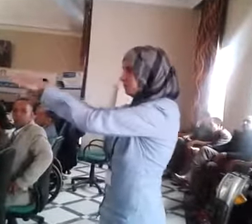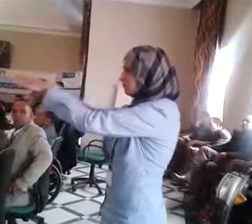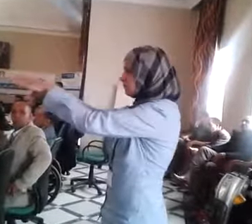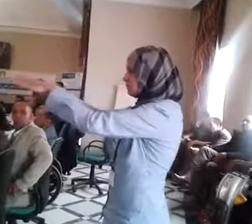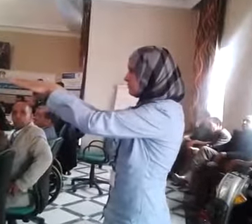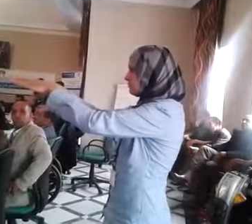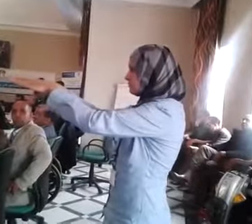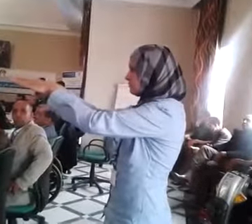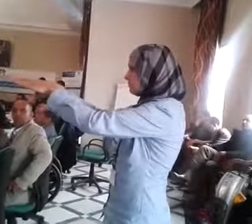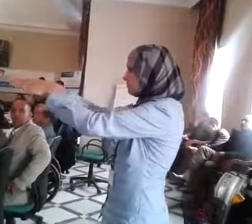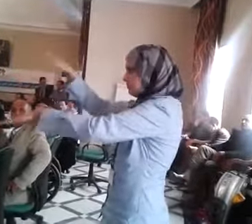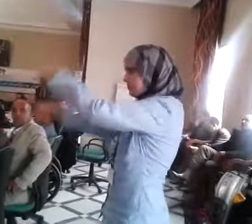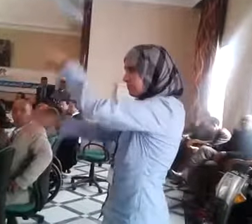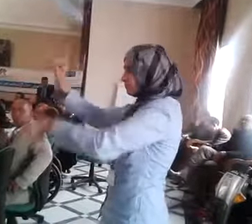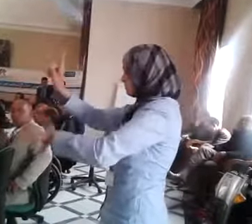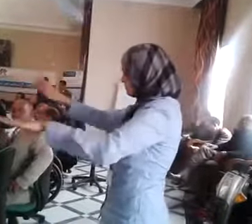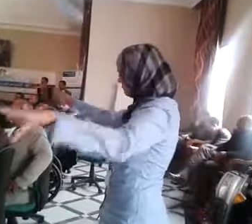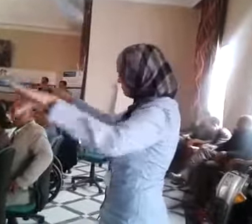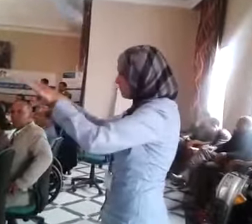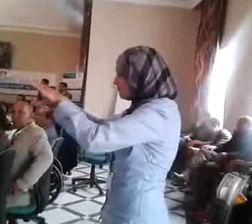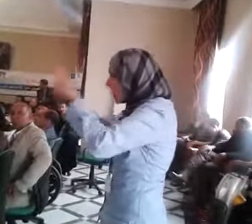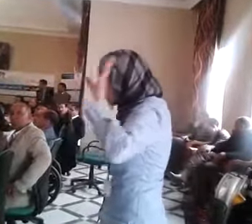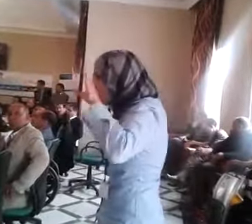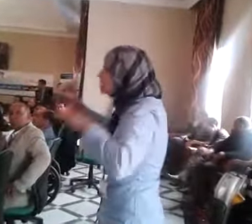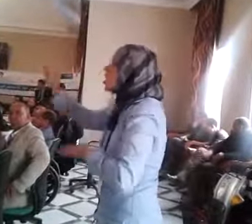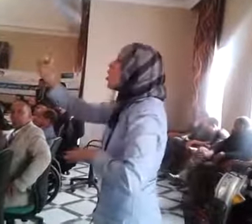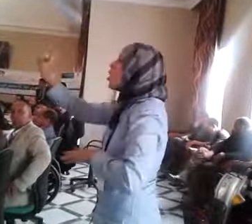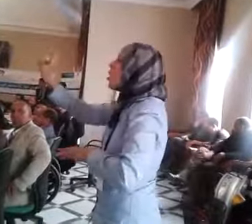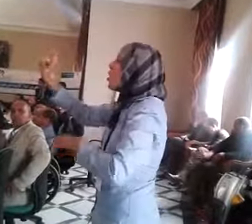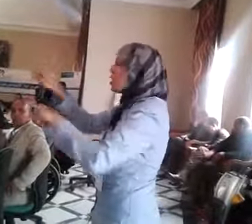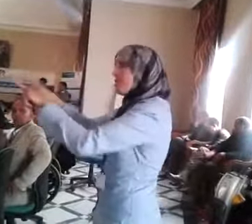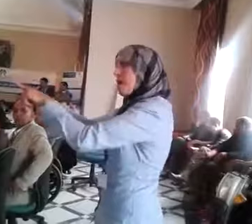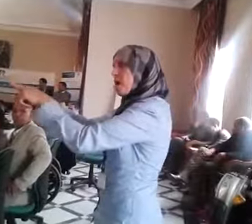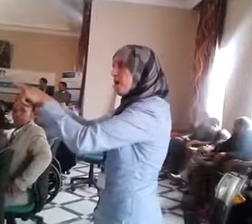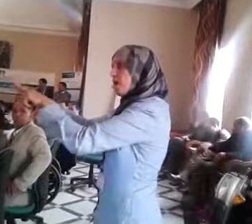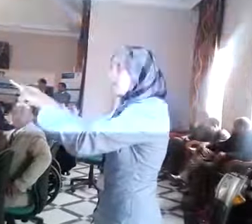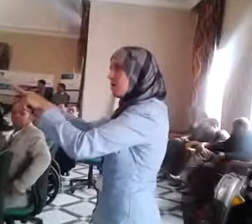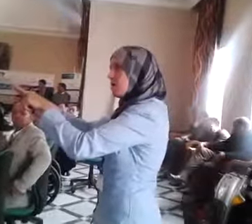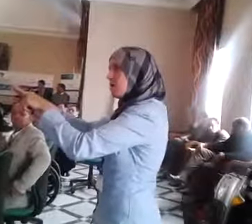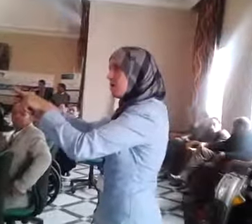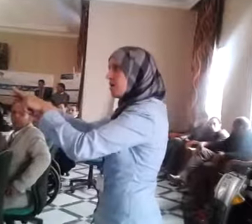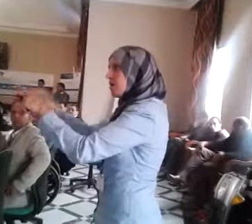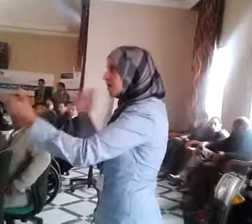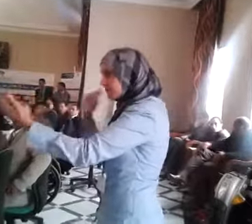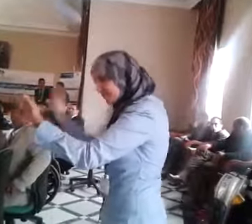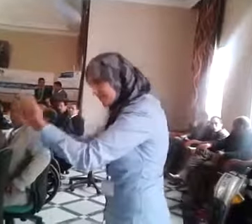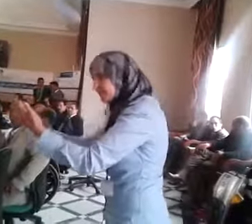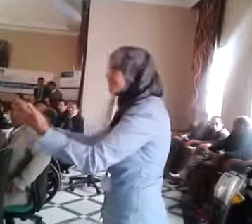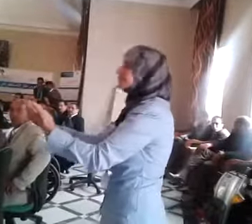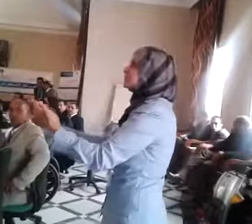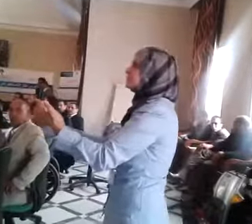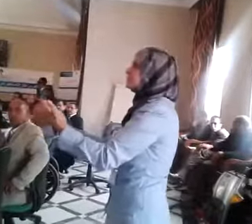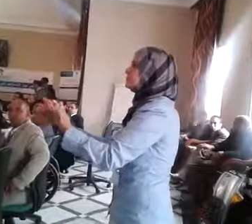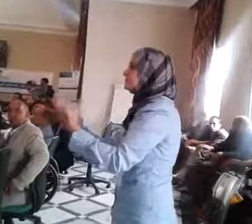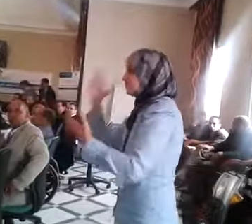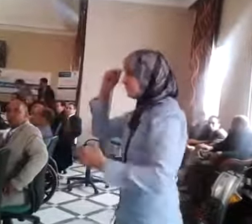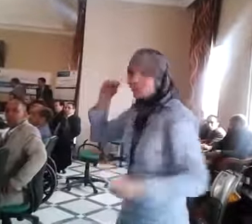واحدة لحياة كاليباً على قدام المساوات مع عقد الجامعة وكذلك من تساوش تحق ديره وكذلك حتى